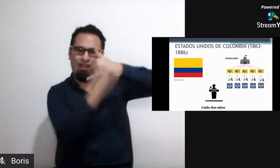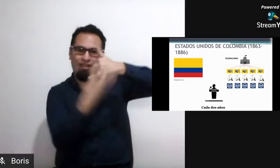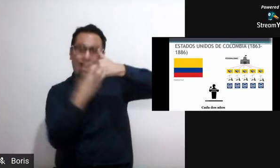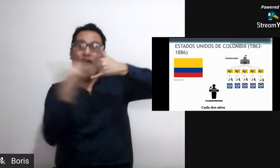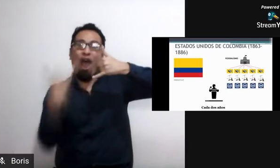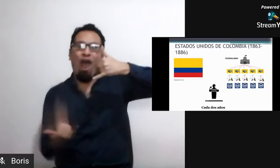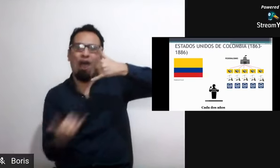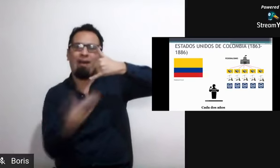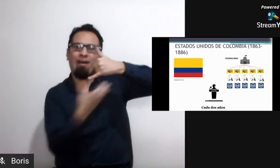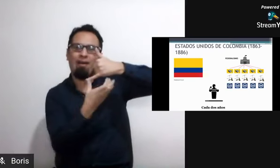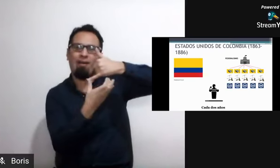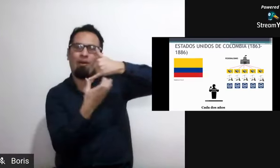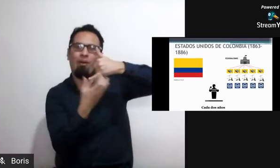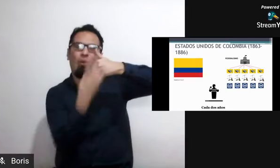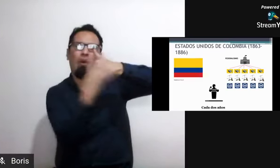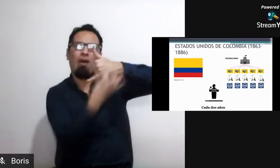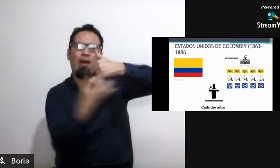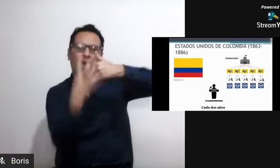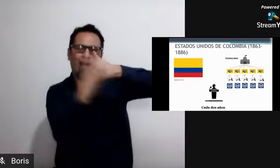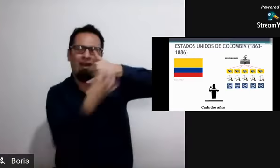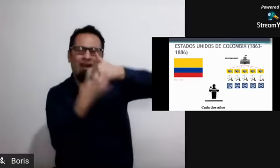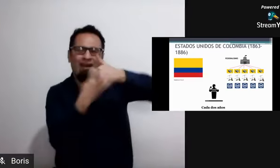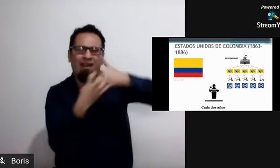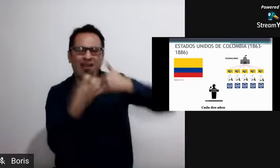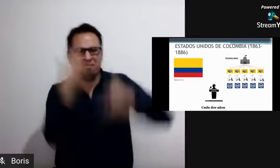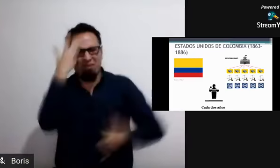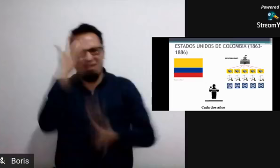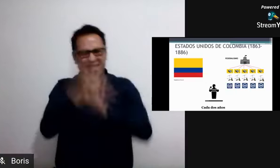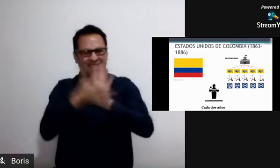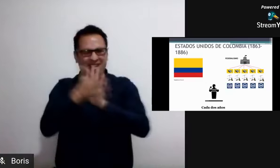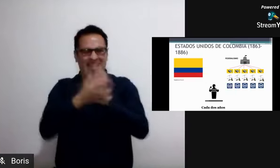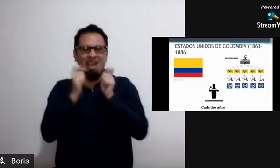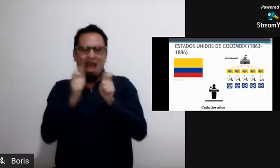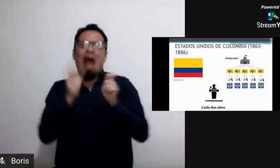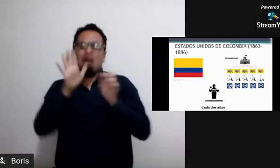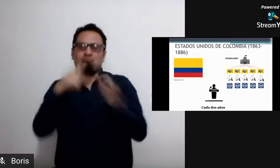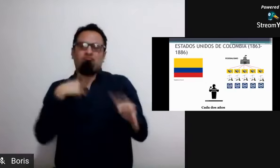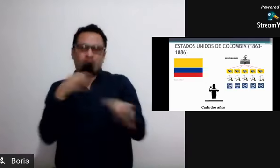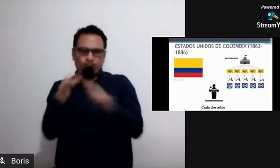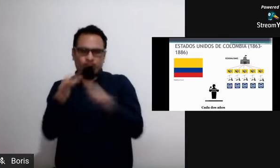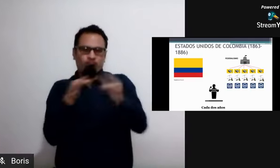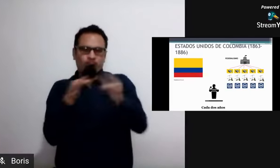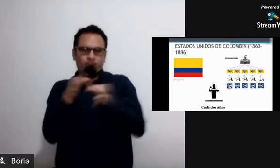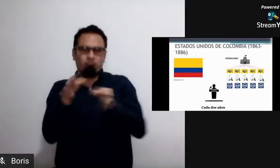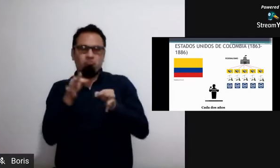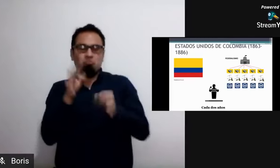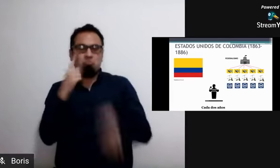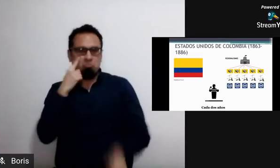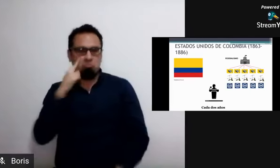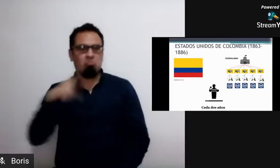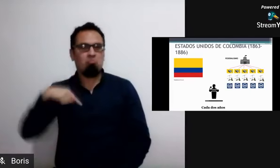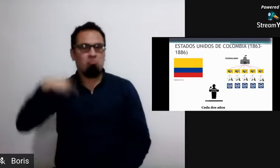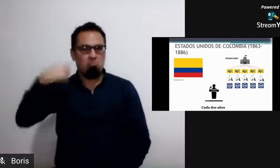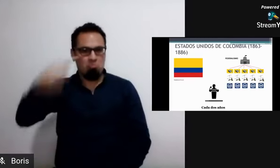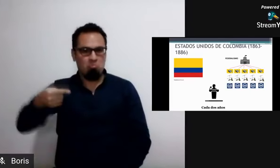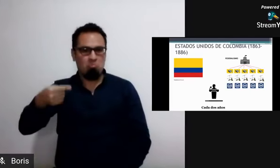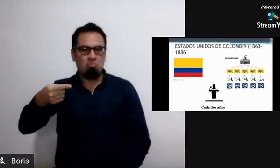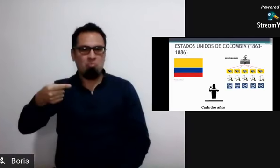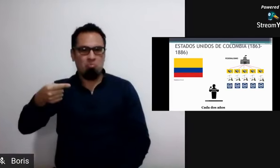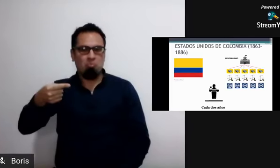¿Sí? Ven que antes eran 8, ahora son 9 estados. La seña que utilizo